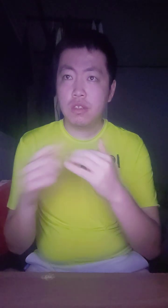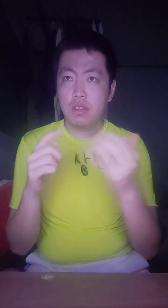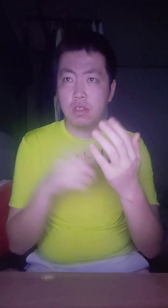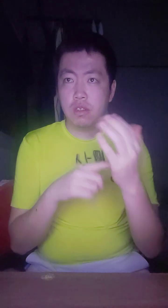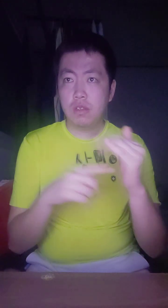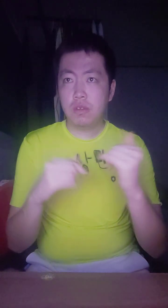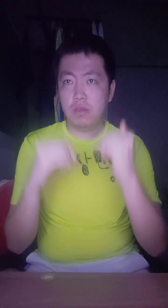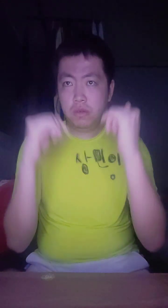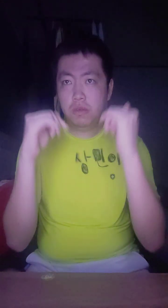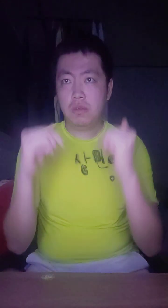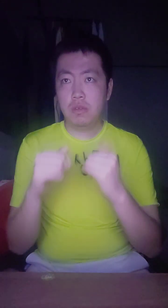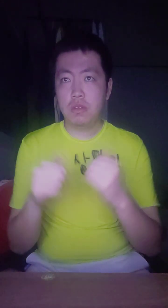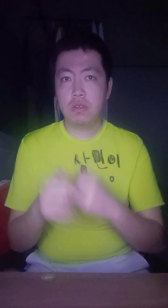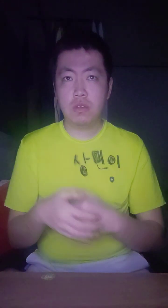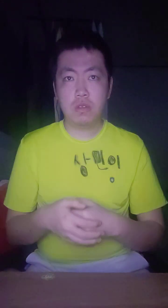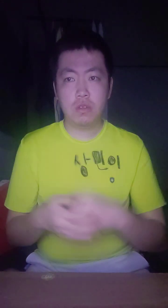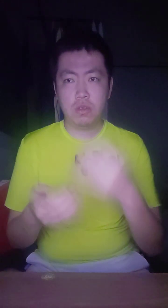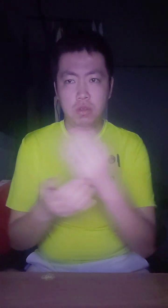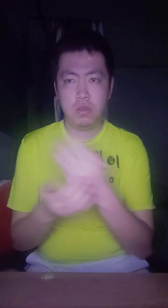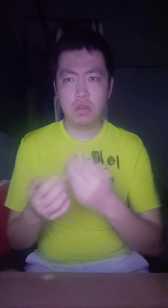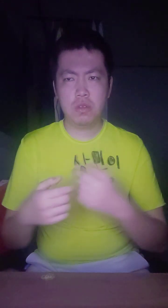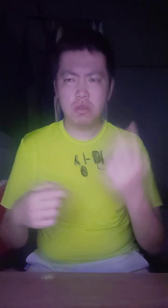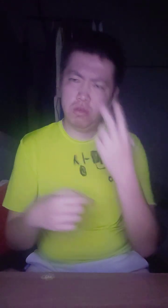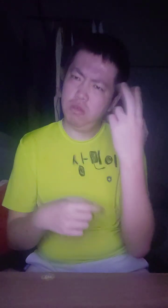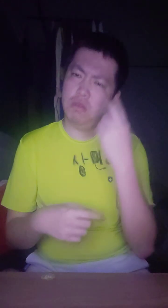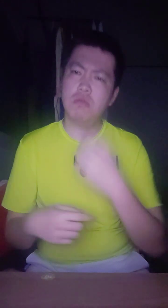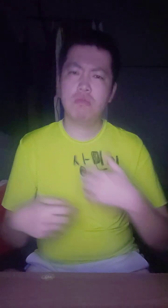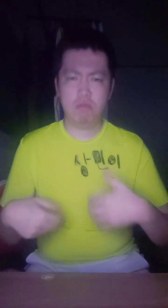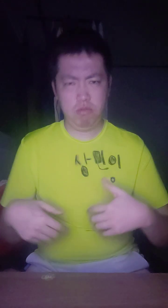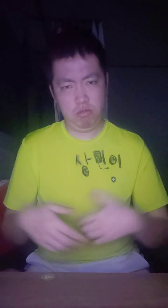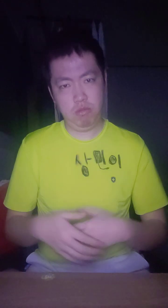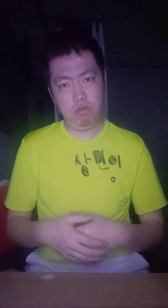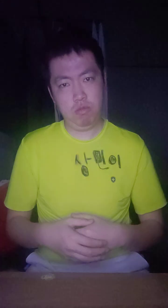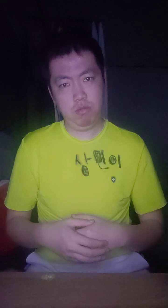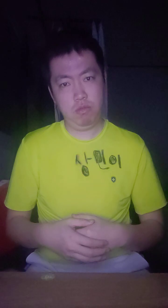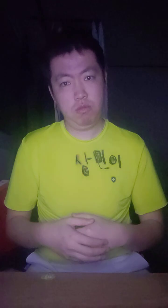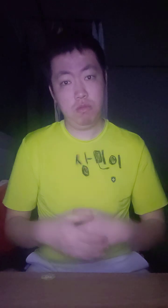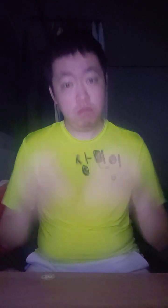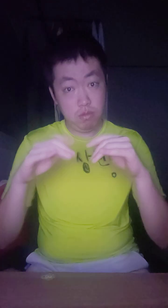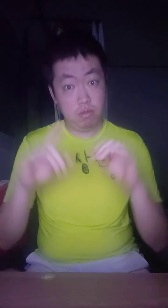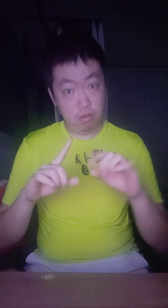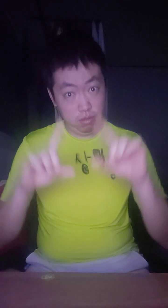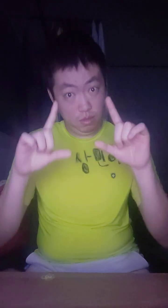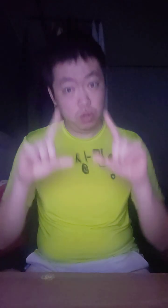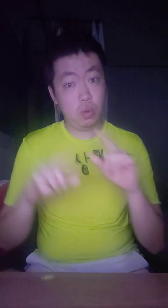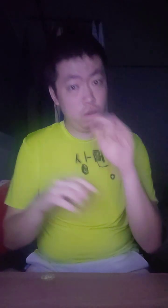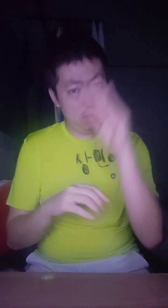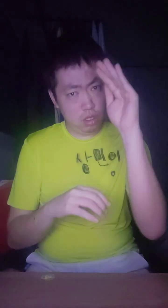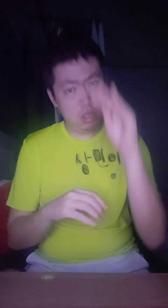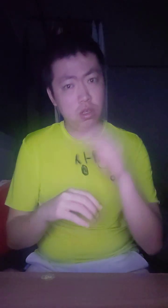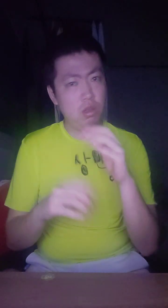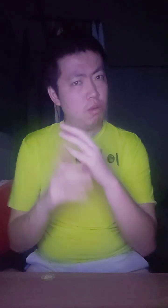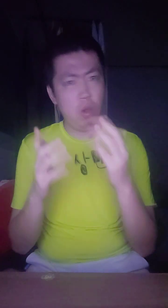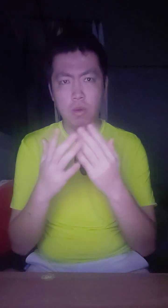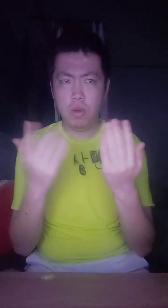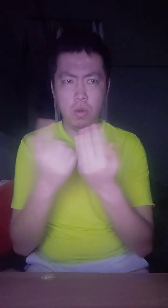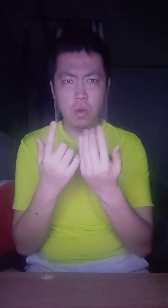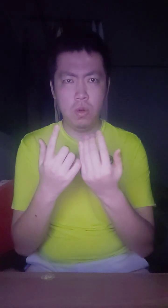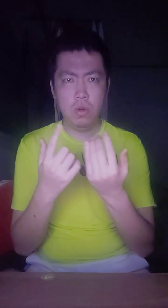늘어나는 만큼 제도적 보완이 시급하다고 말합니다. 재범률이 매우 높은 만큼 초범인 경우도